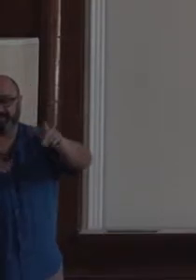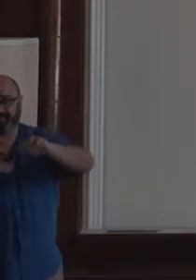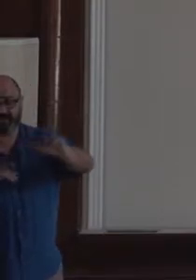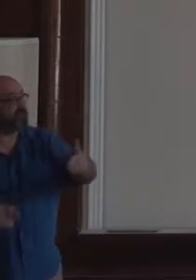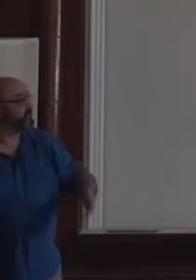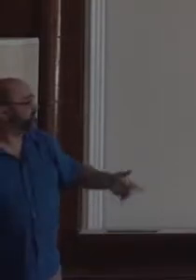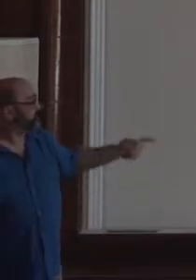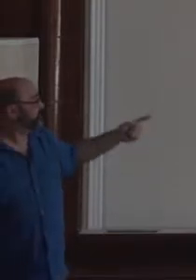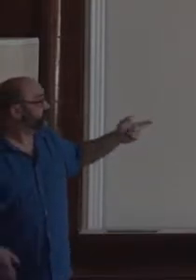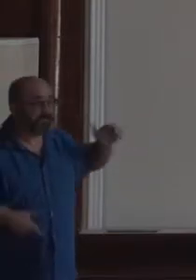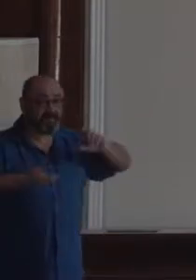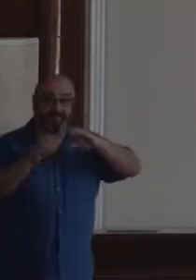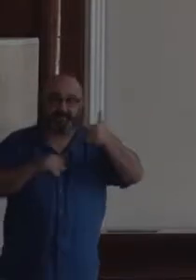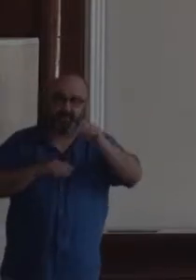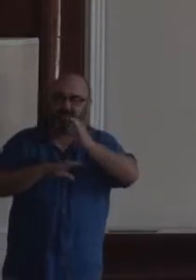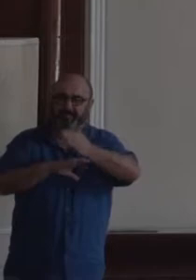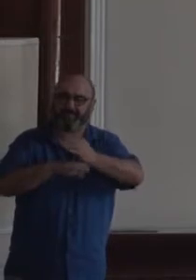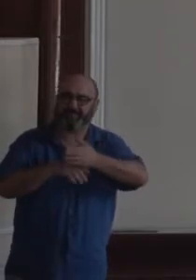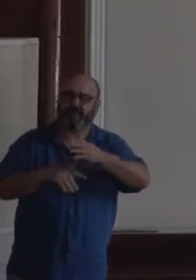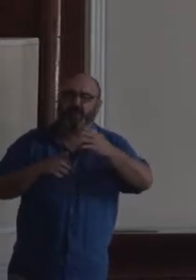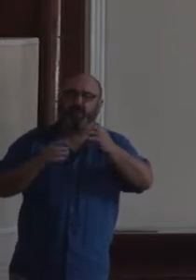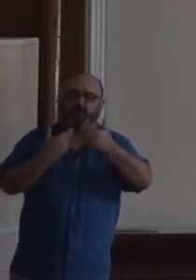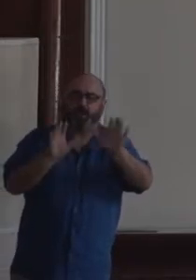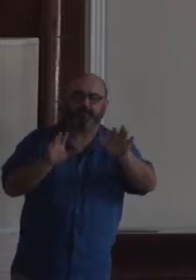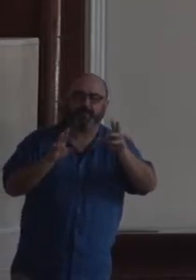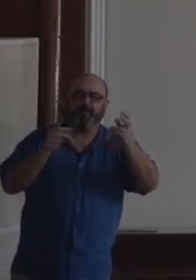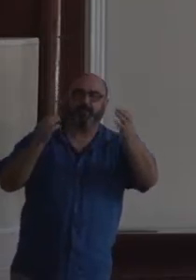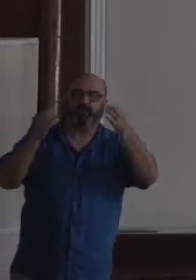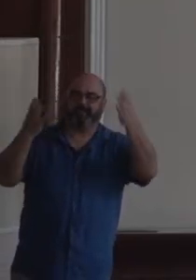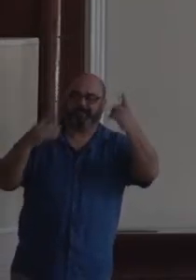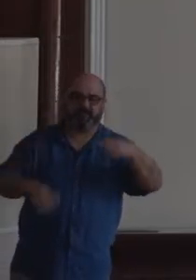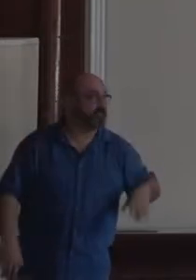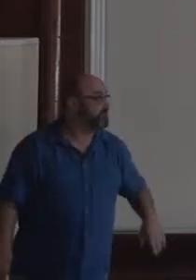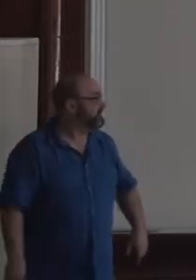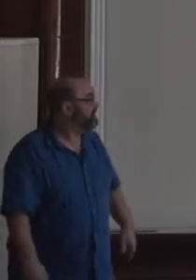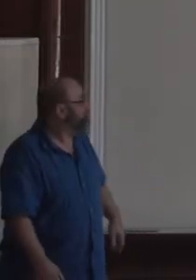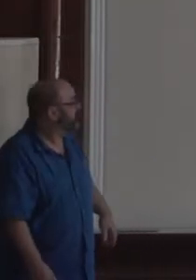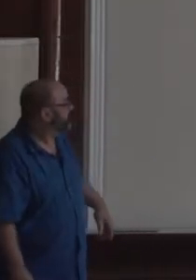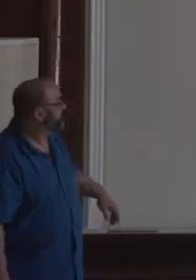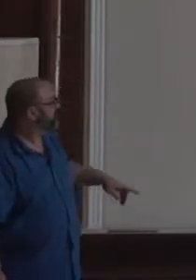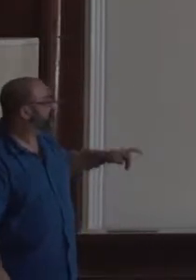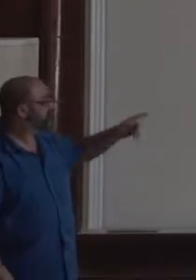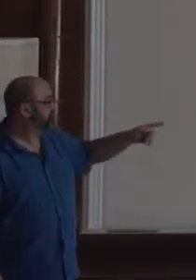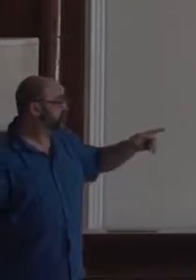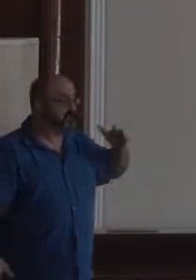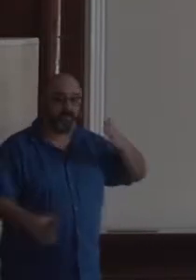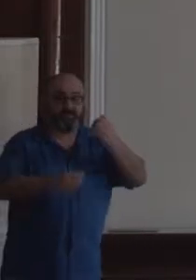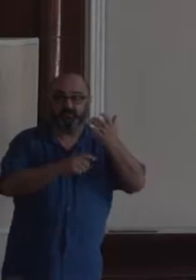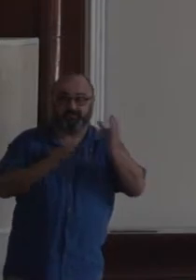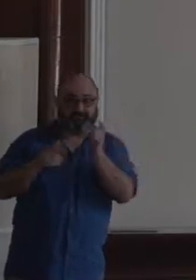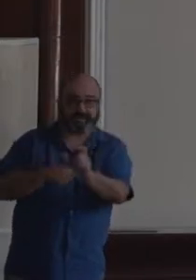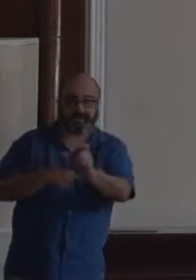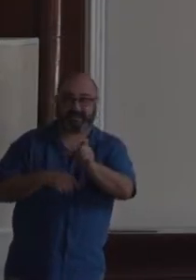Donc là, toujours dans la météo, il y a une petite API qui s'appelle OpenWeather qu'on peut interroger. Il faut une petite clé d'API, puis